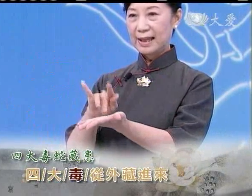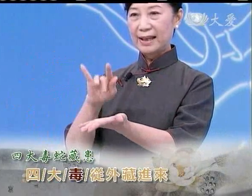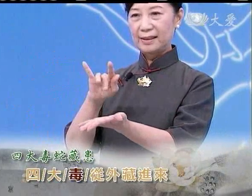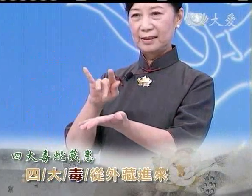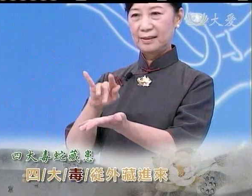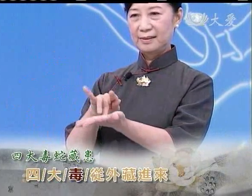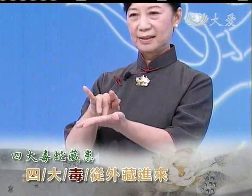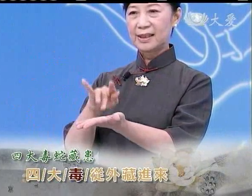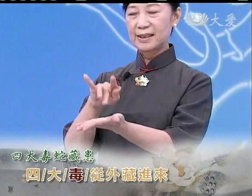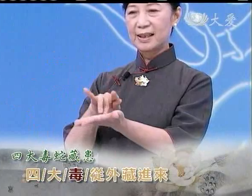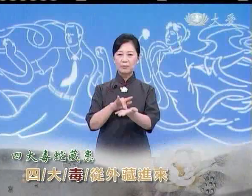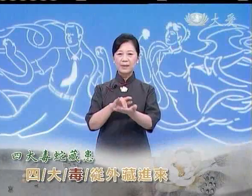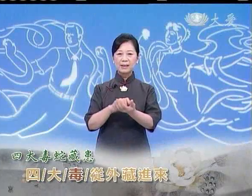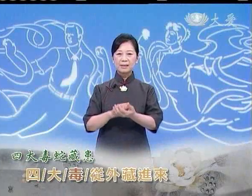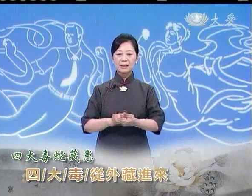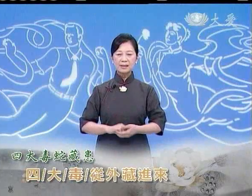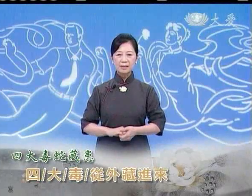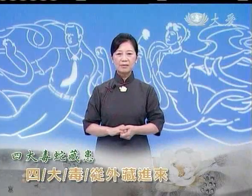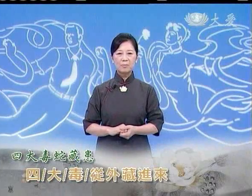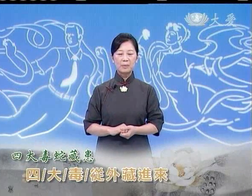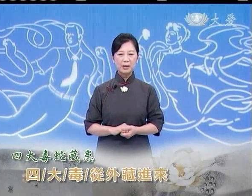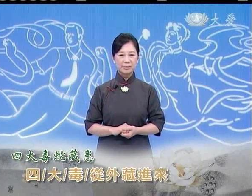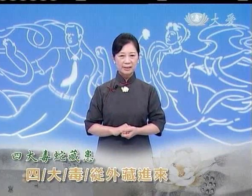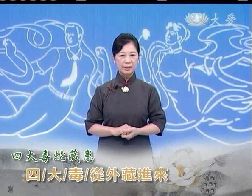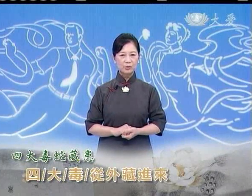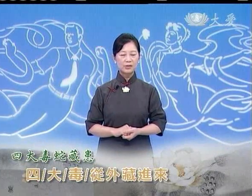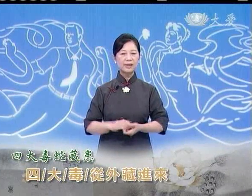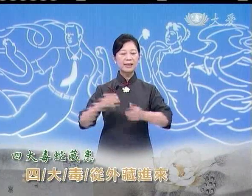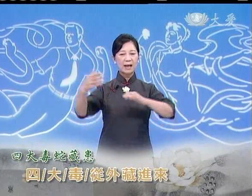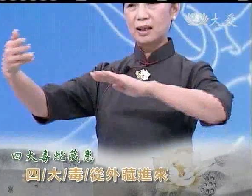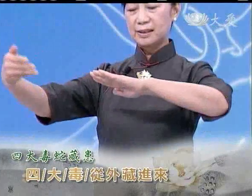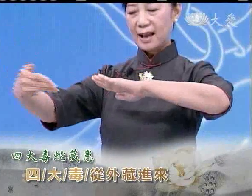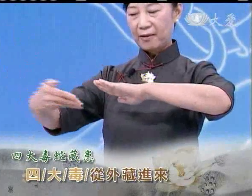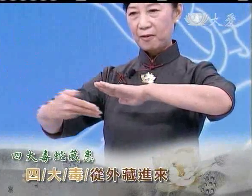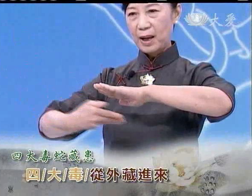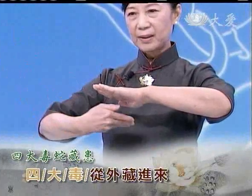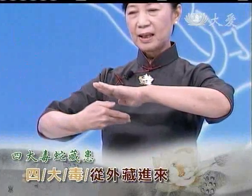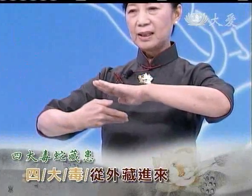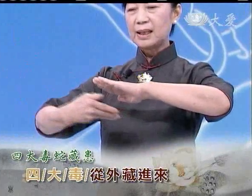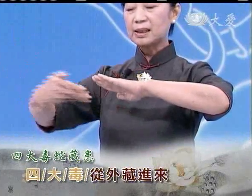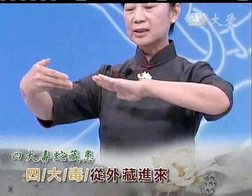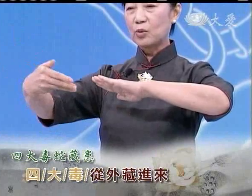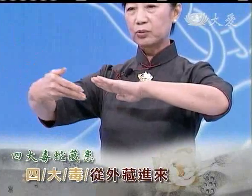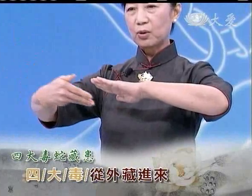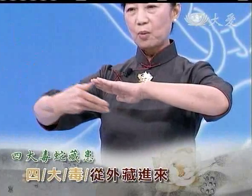来呈现，在蛇我们没有呈现出来，直接讲猖狂。那这个是从外